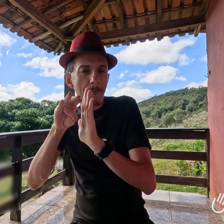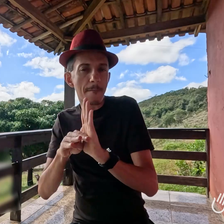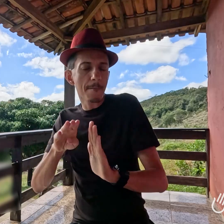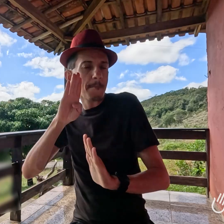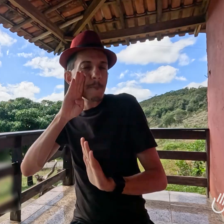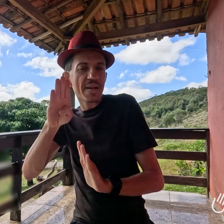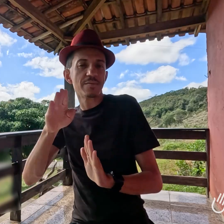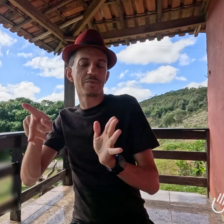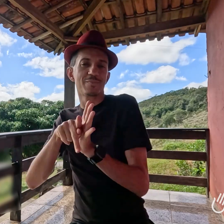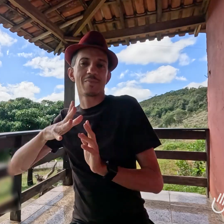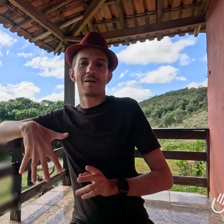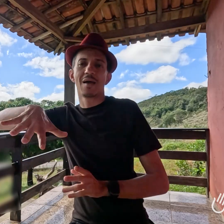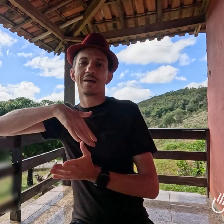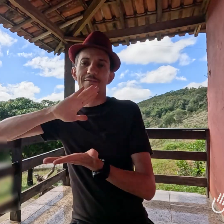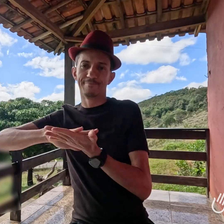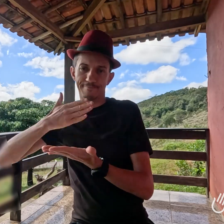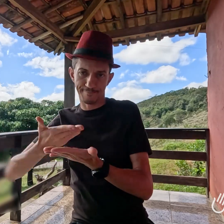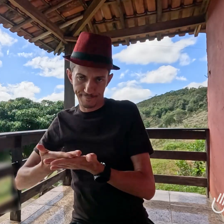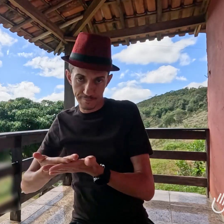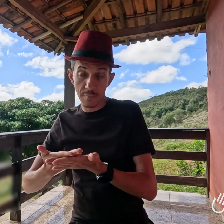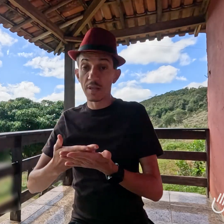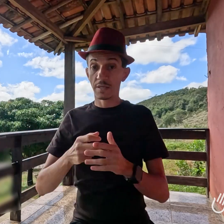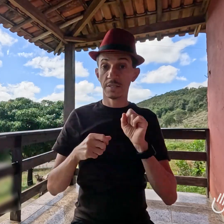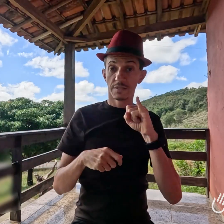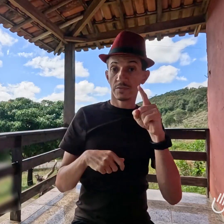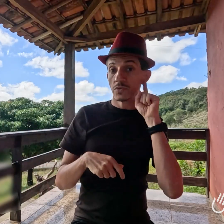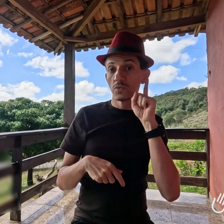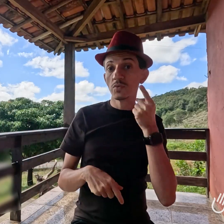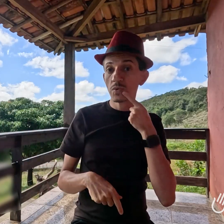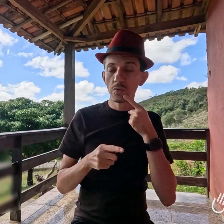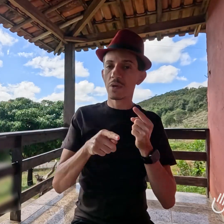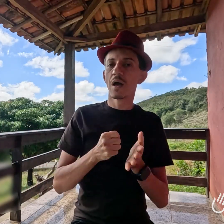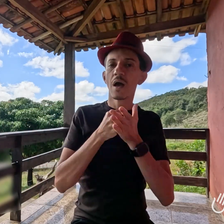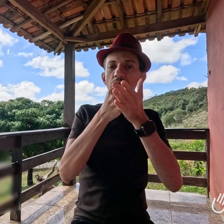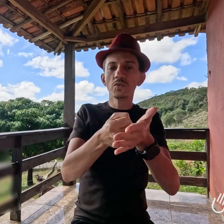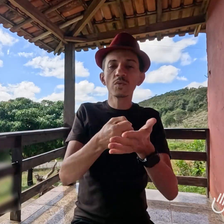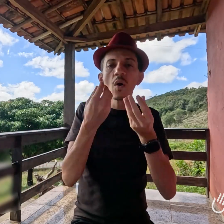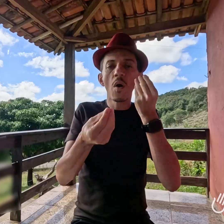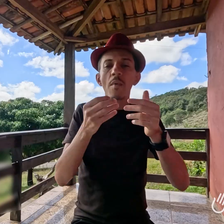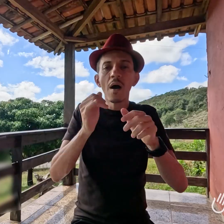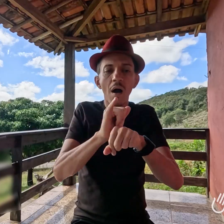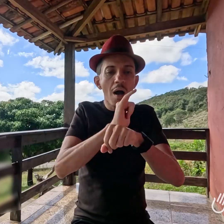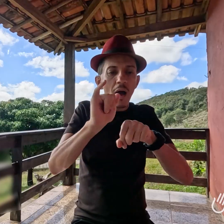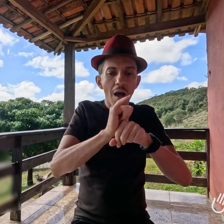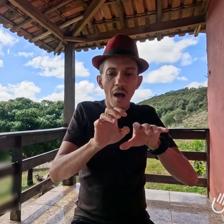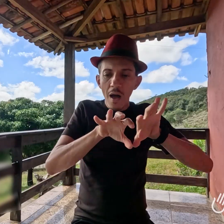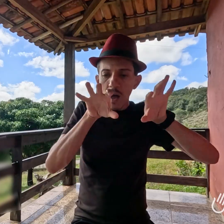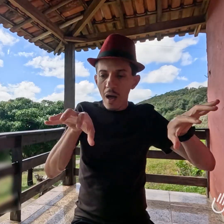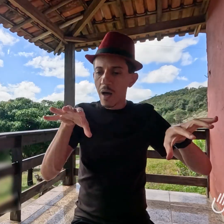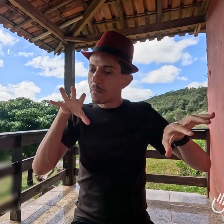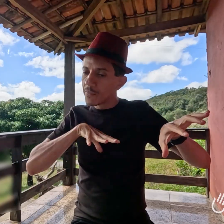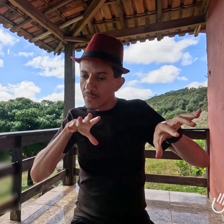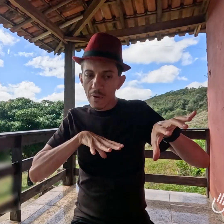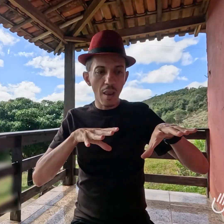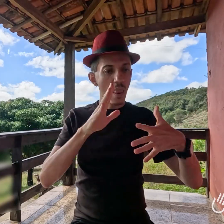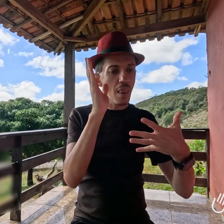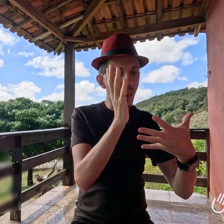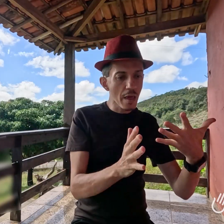você entender melhor quais são as principais conceitos, referências, técnicas e estratégias, mas também é aplicável para você se você